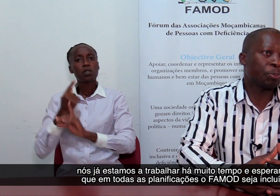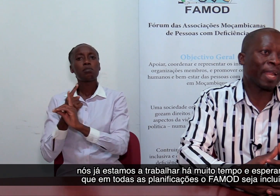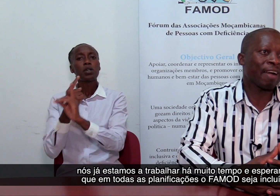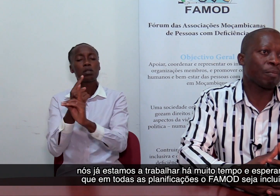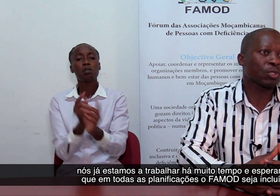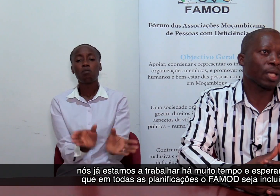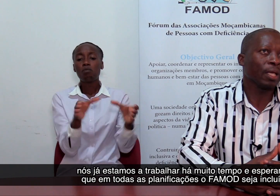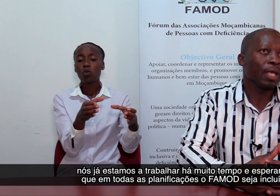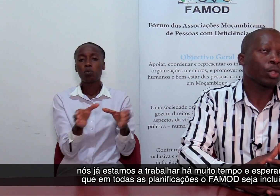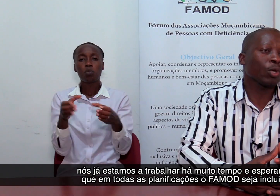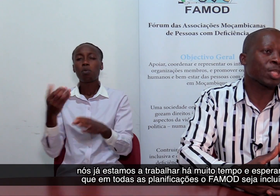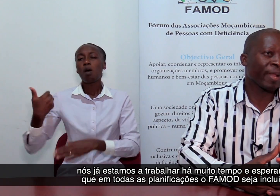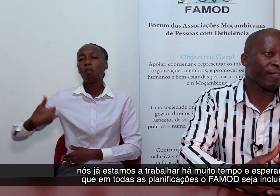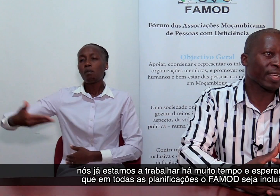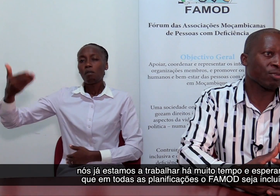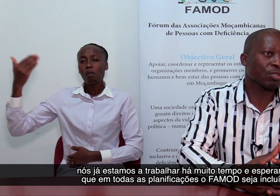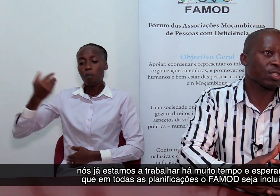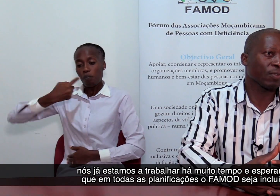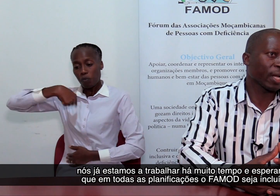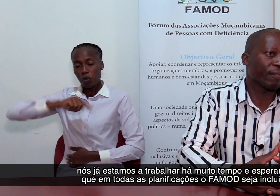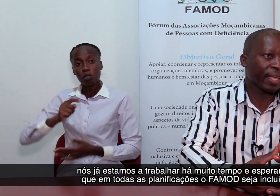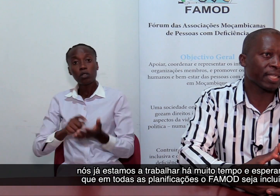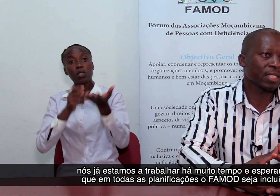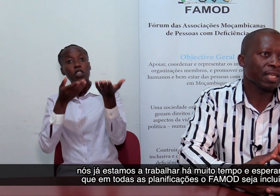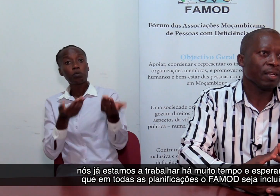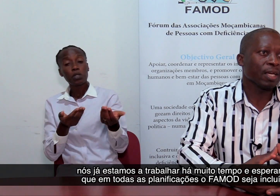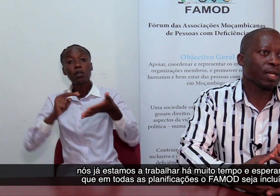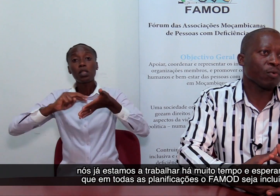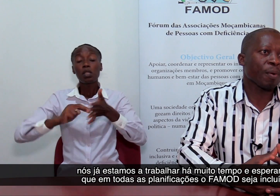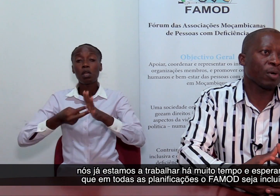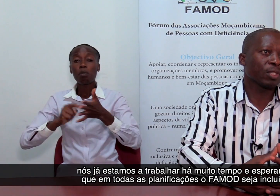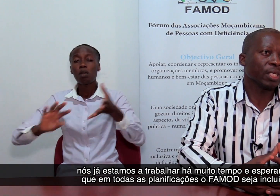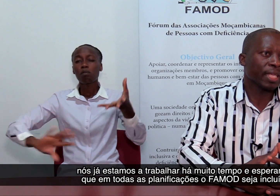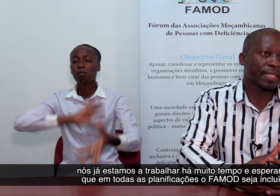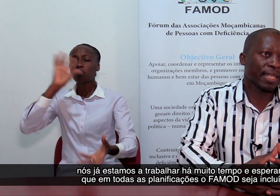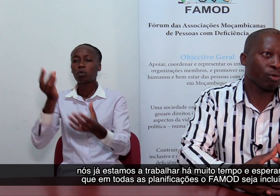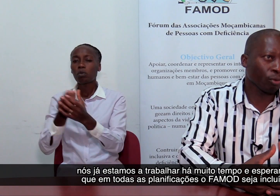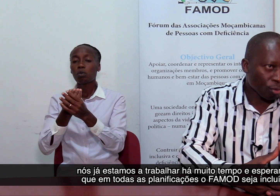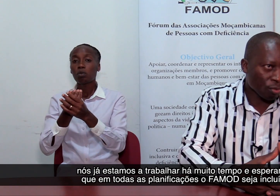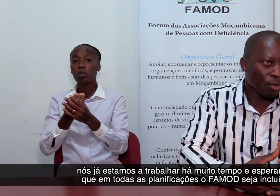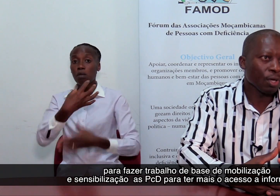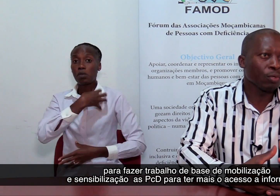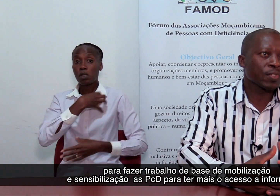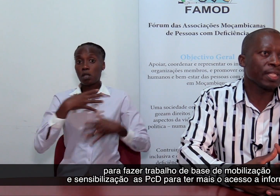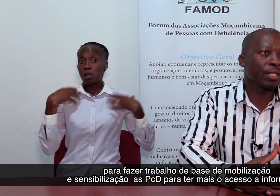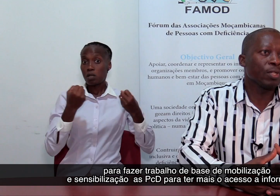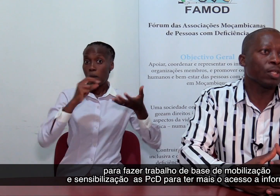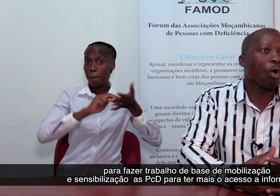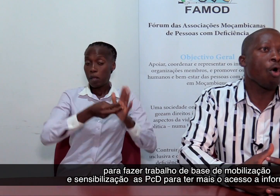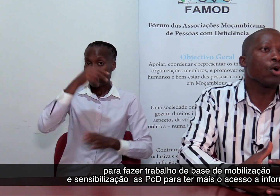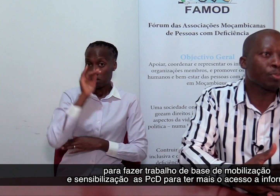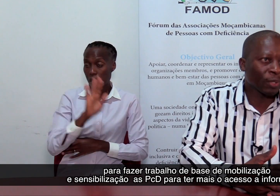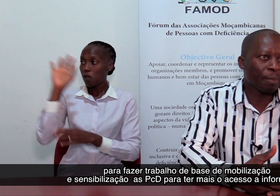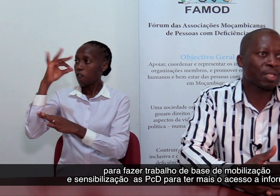e esperávamos que todas as planificações que forem feitas, o FAMOD ia ser incluso, no sentido de